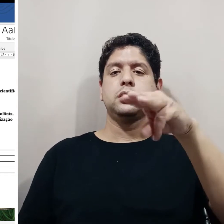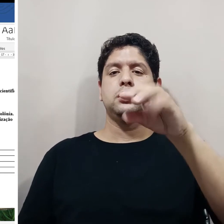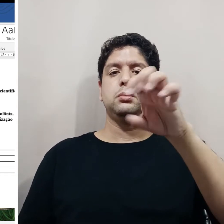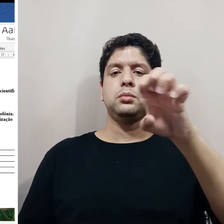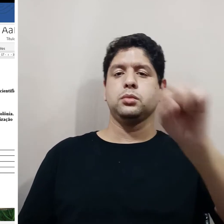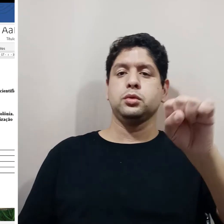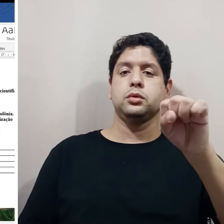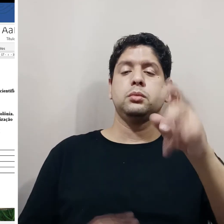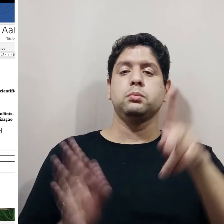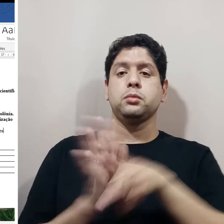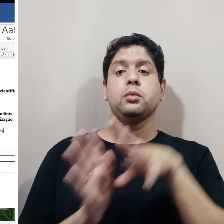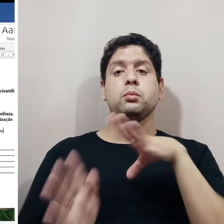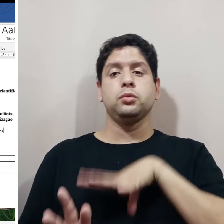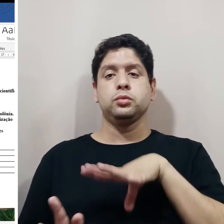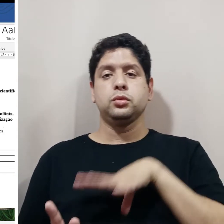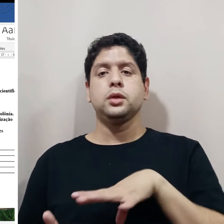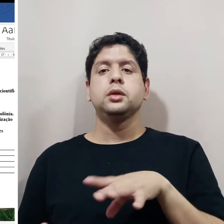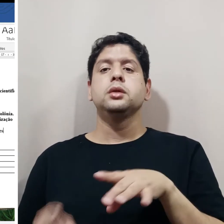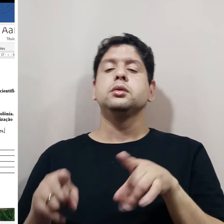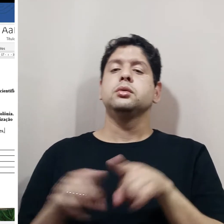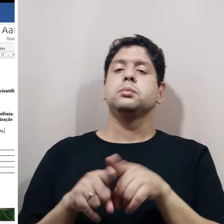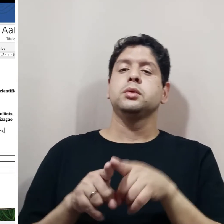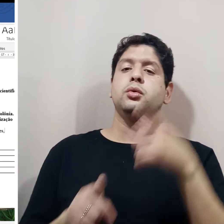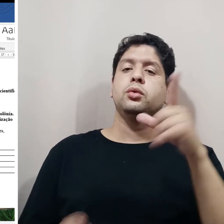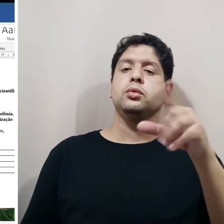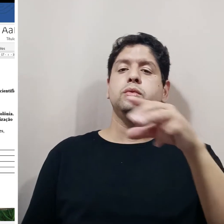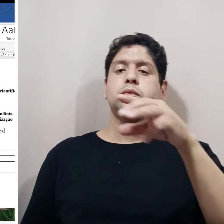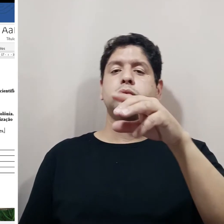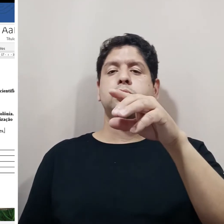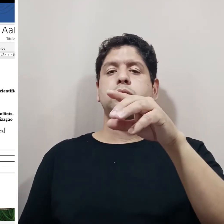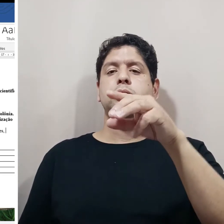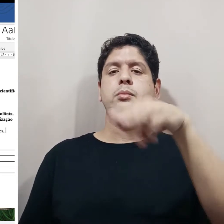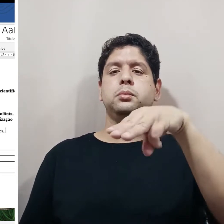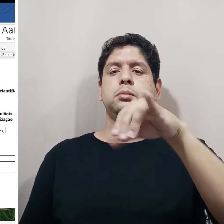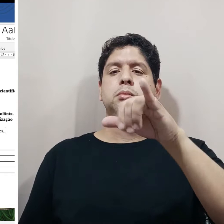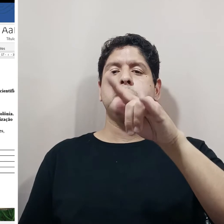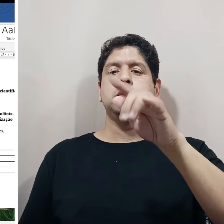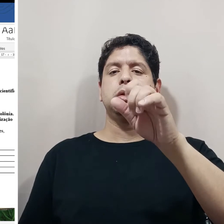de Camões, um escritor português, né.